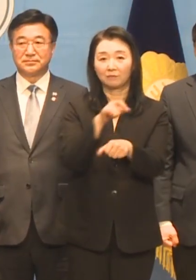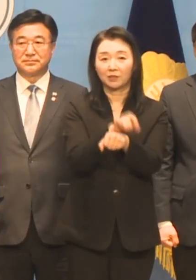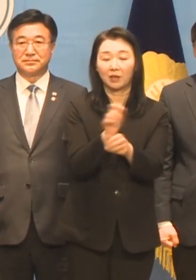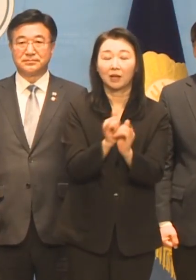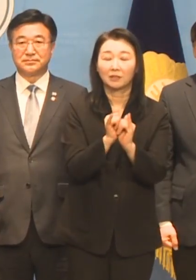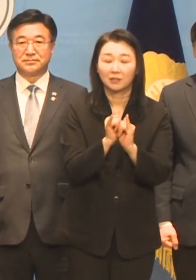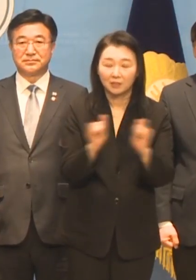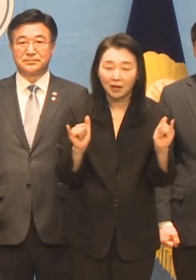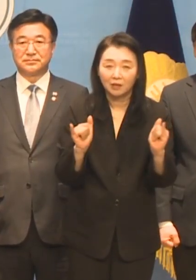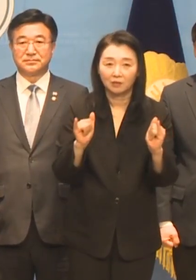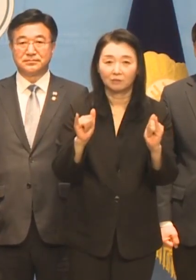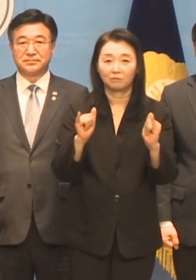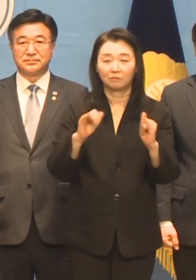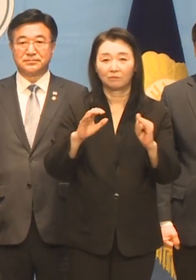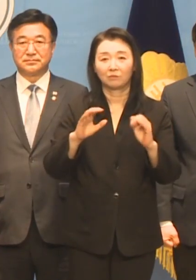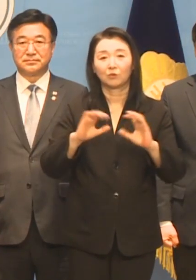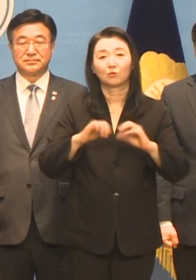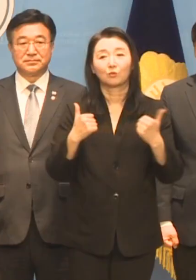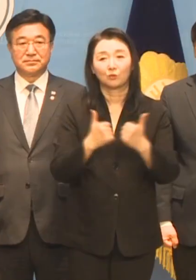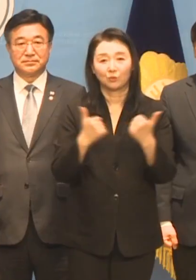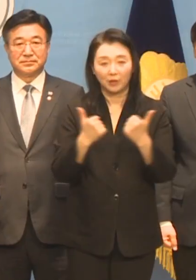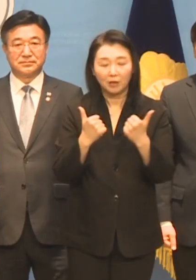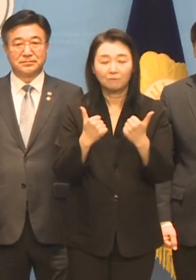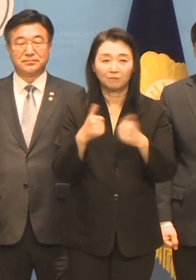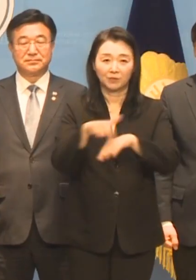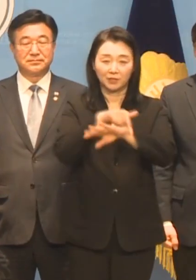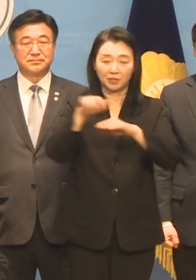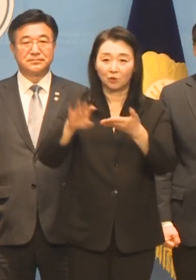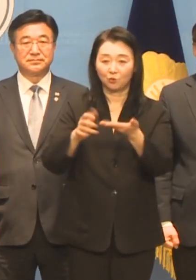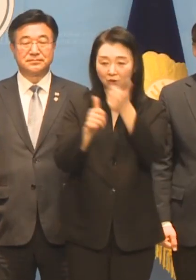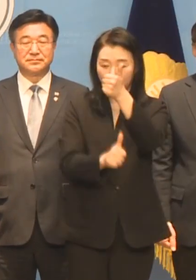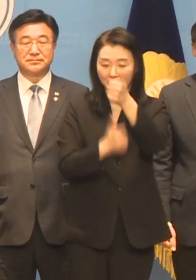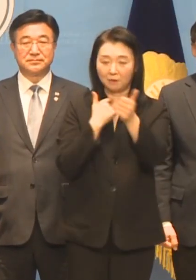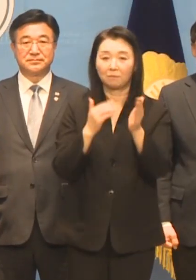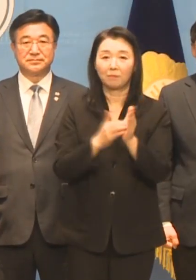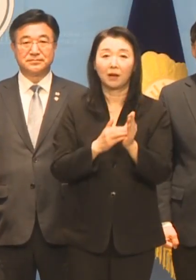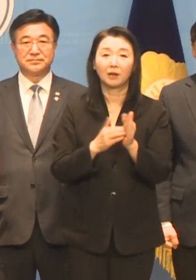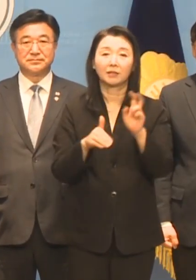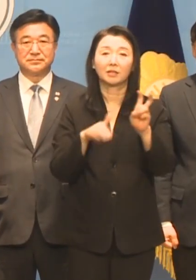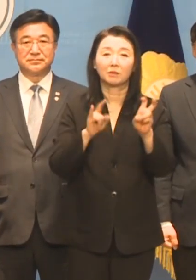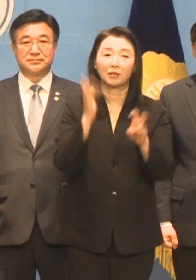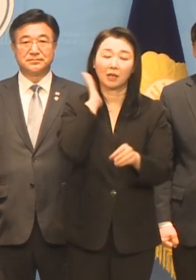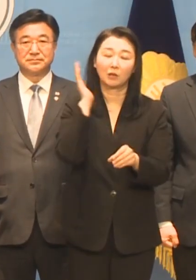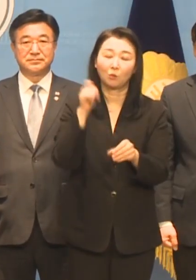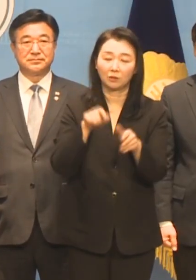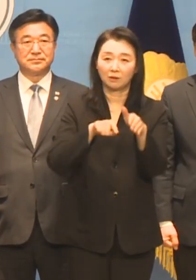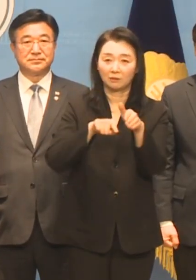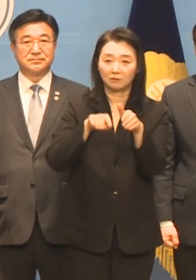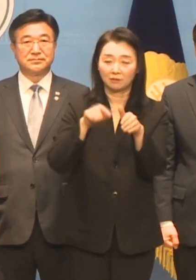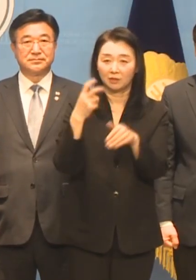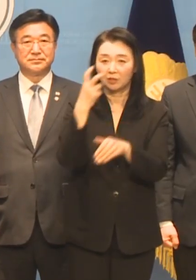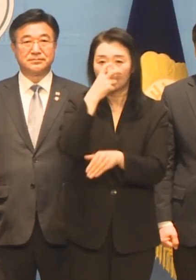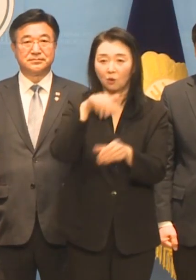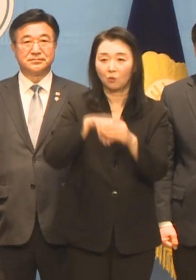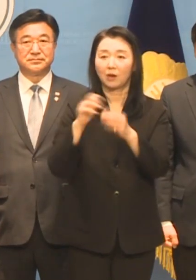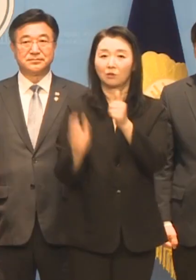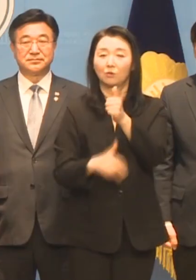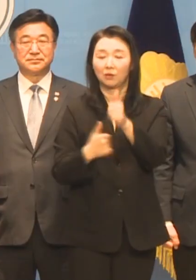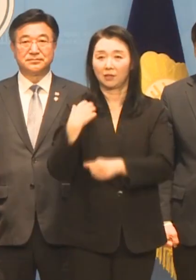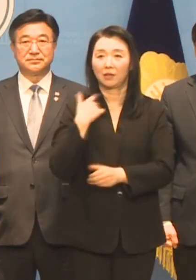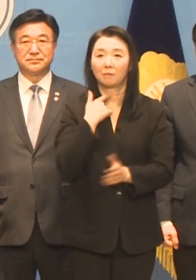국회 기재위원장을 역임하셨고 제20대 대선 선대위의 정책본부장을